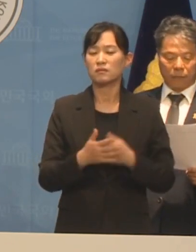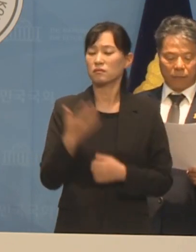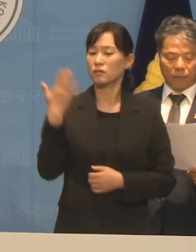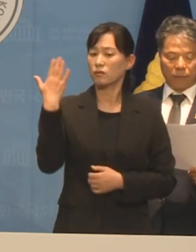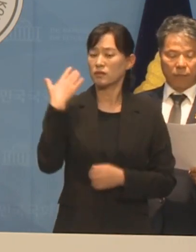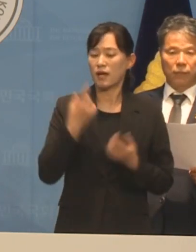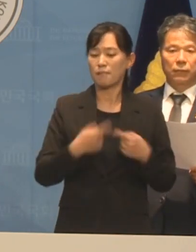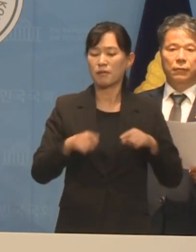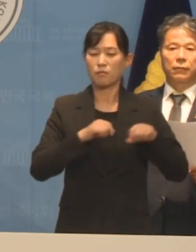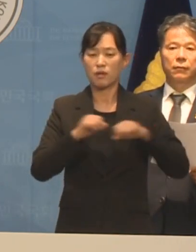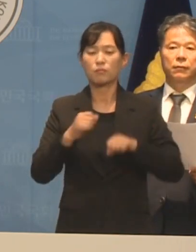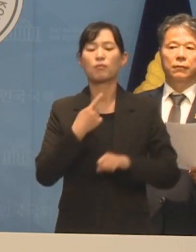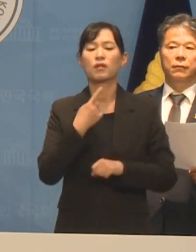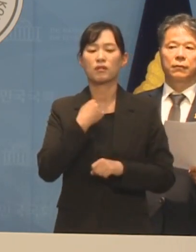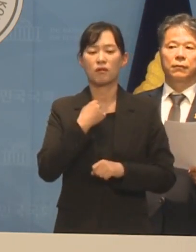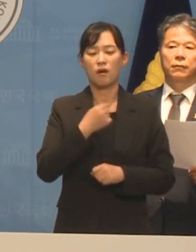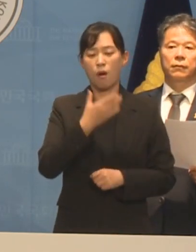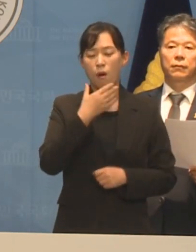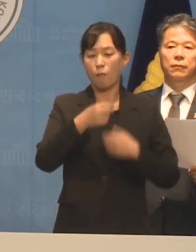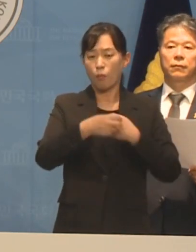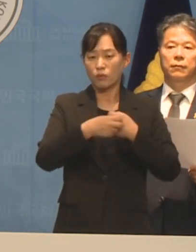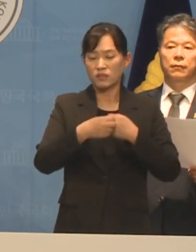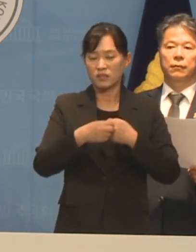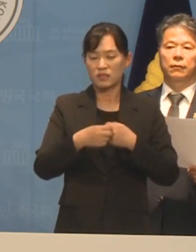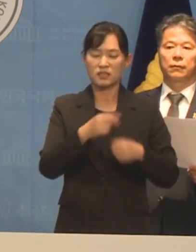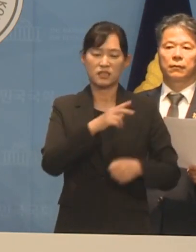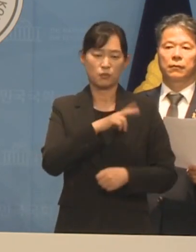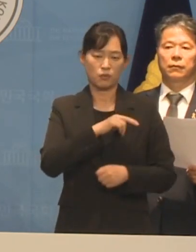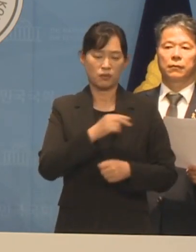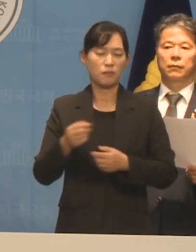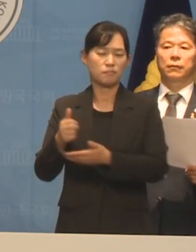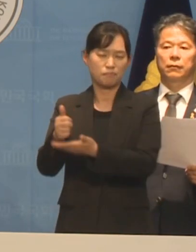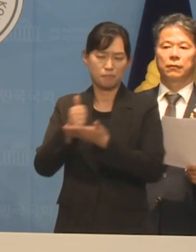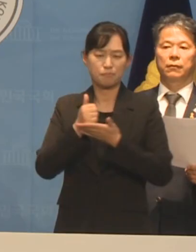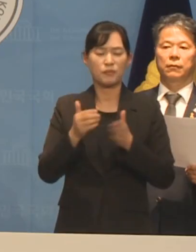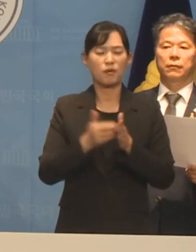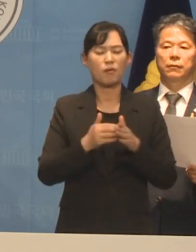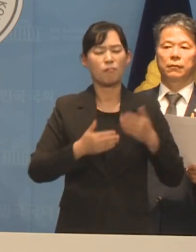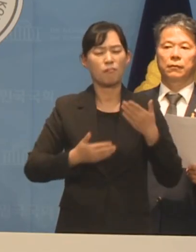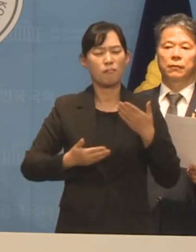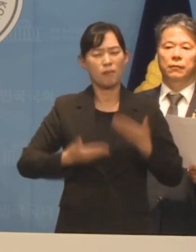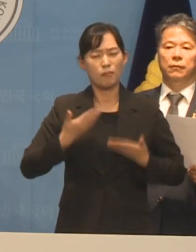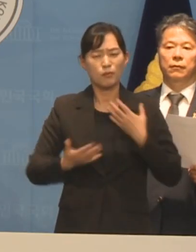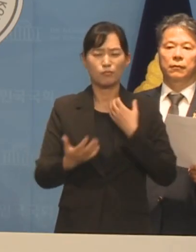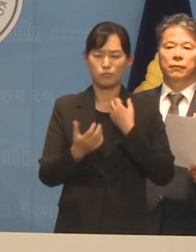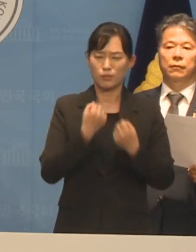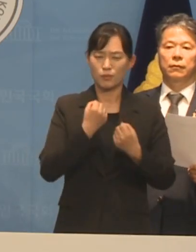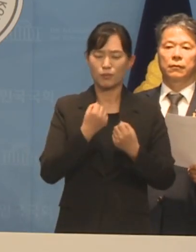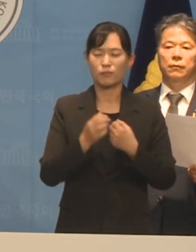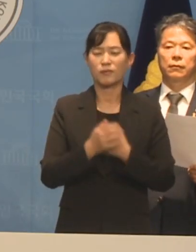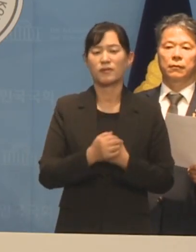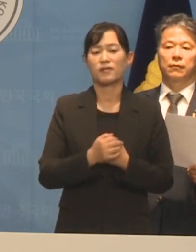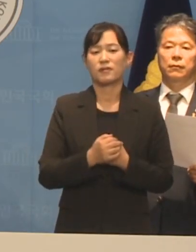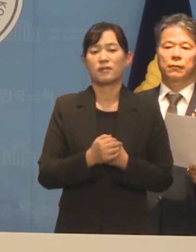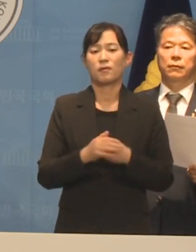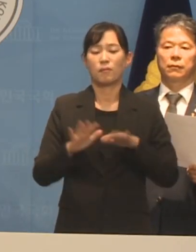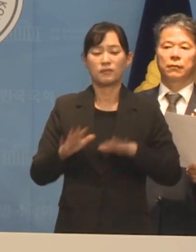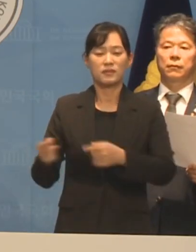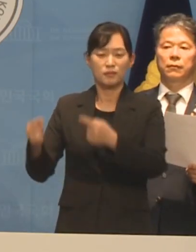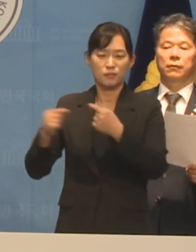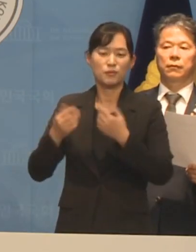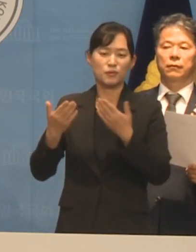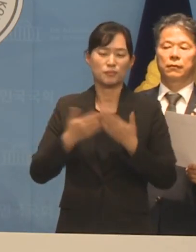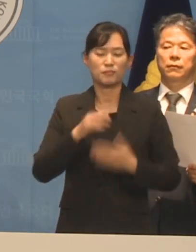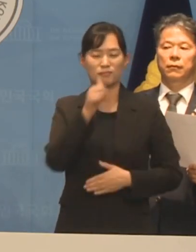함께 활동했던 복지위원님들을 모셨습니다. 바쁜 의정 활동 중에도 함께 뜻을 모아주신